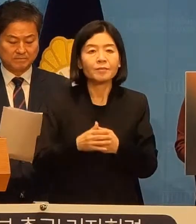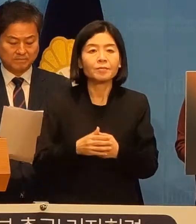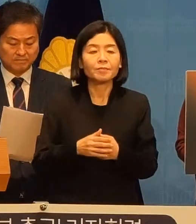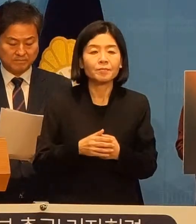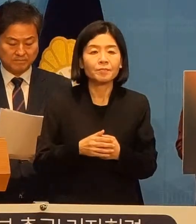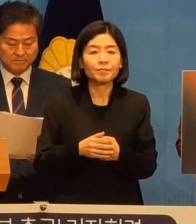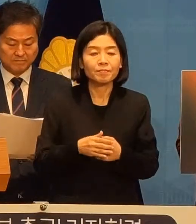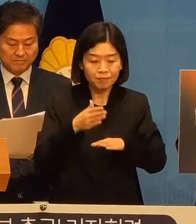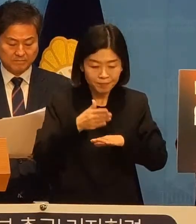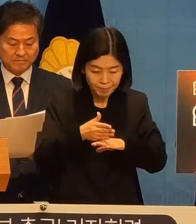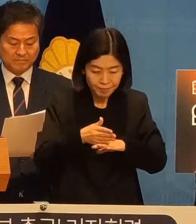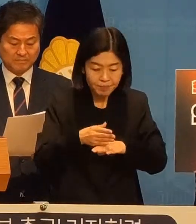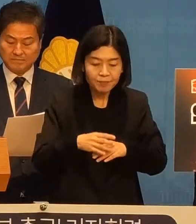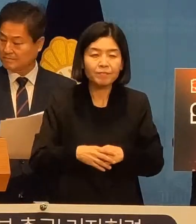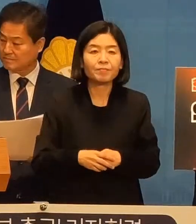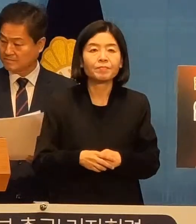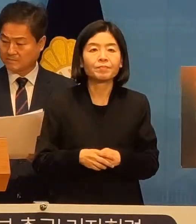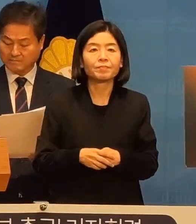마치겠습니다. 감사합니다.